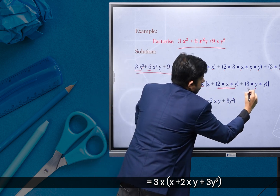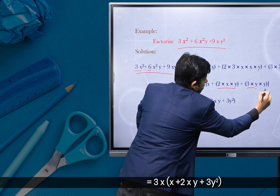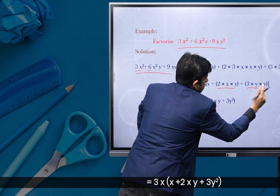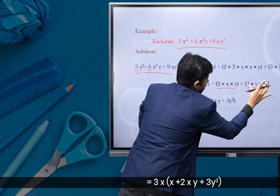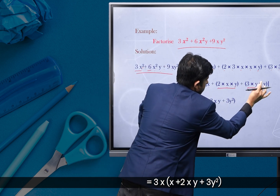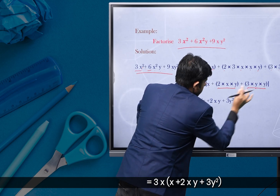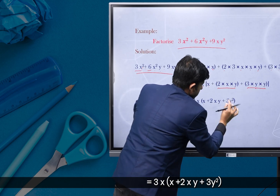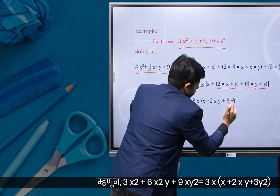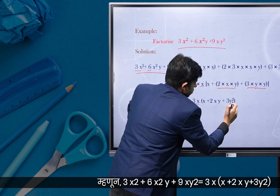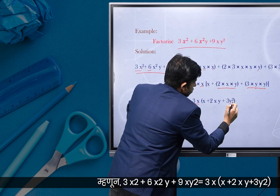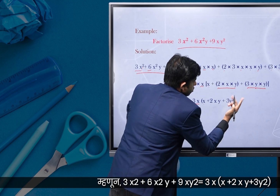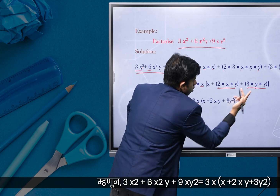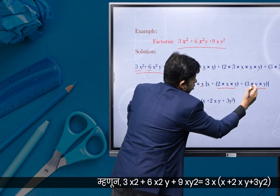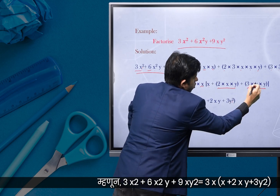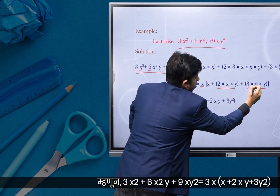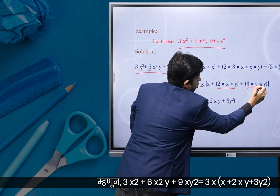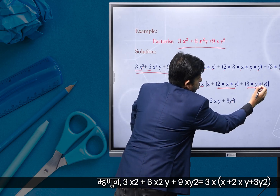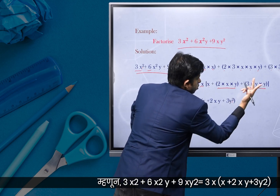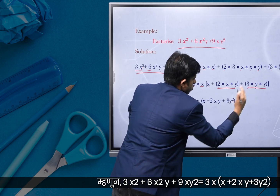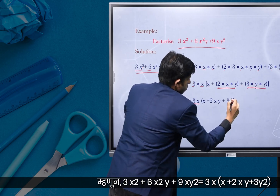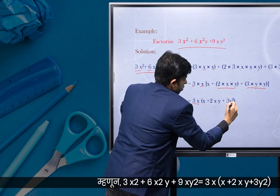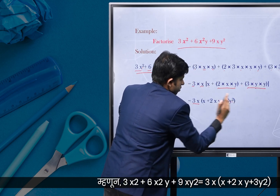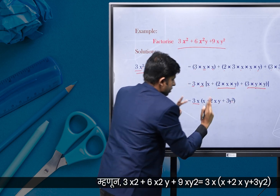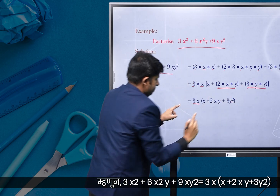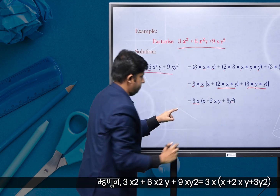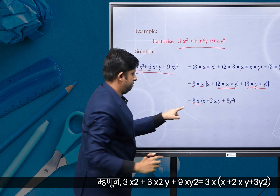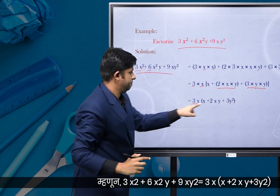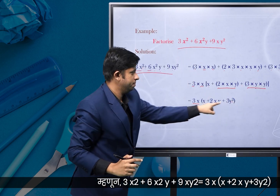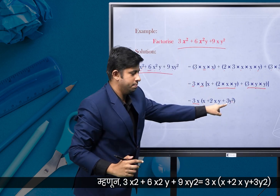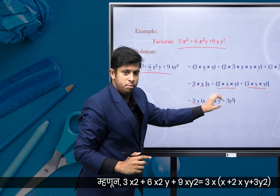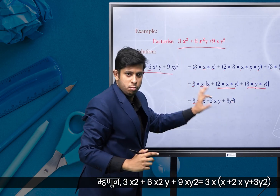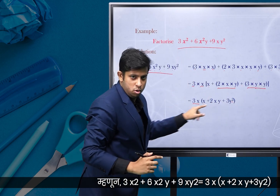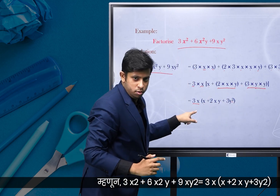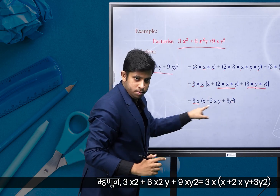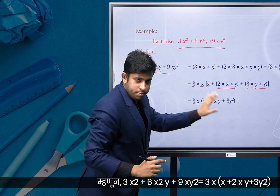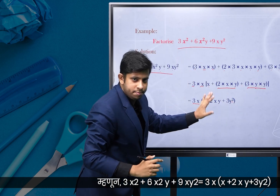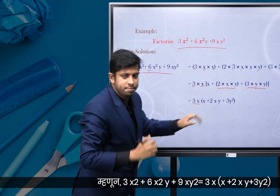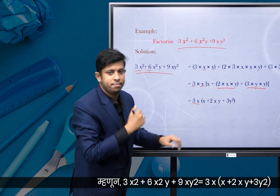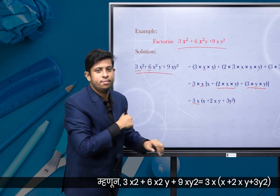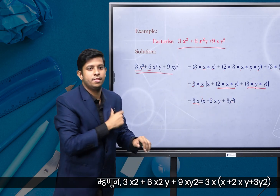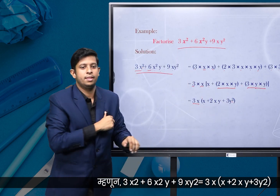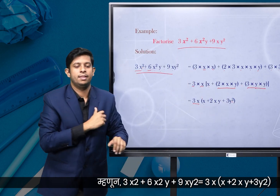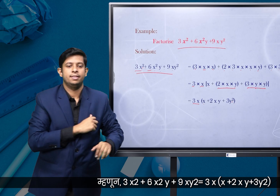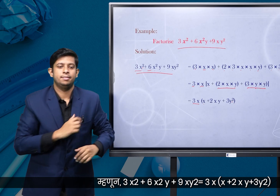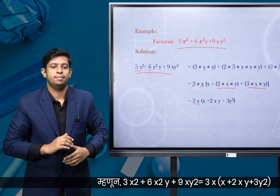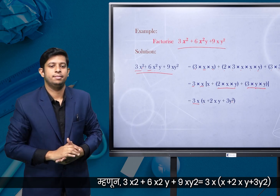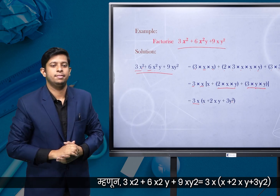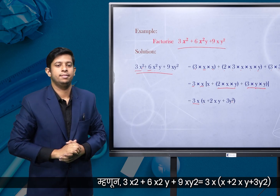3y वर्ग म्हणून 3x वर्ग अधिक 6x वर्ग y अधिक 9xy